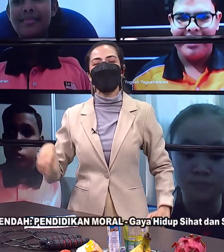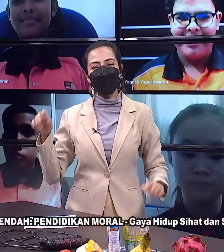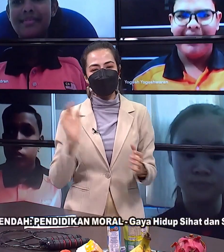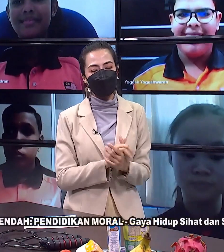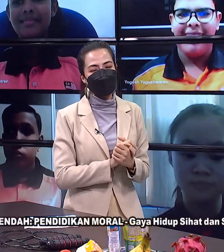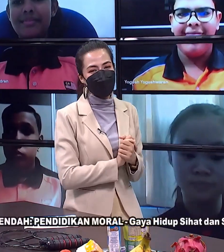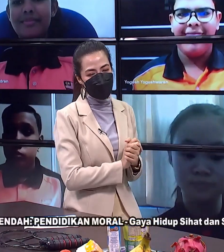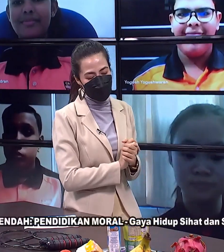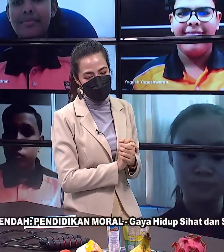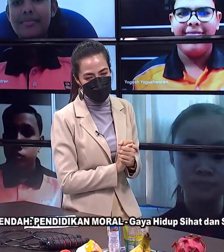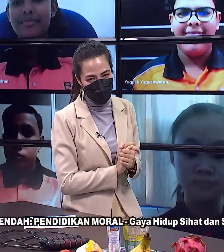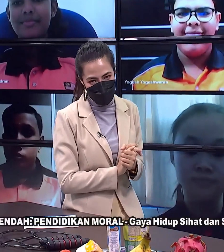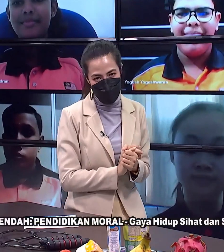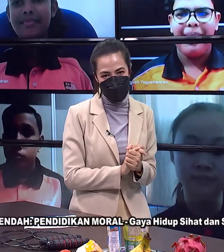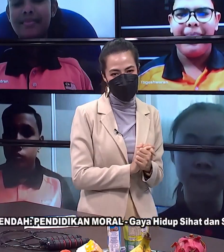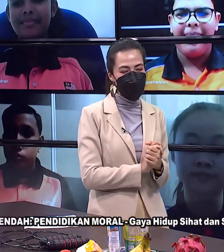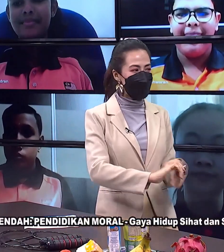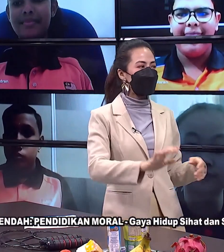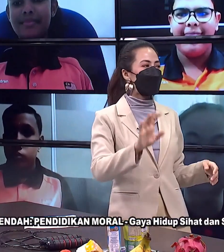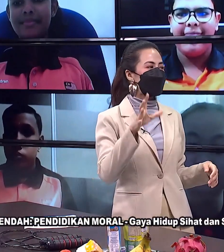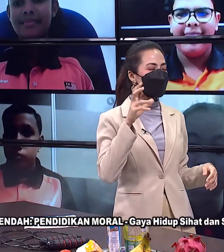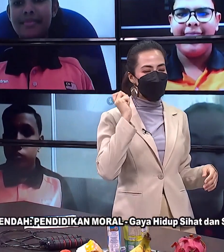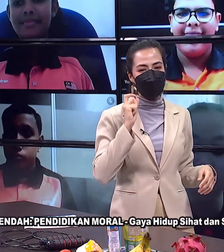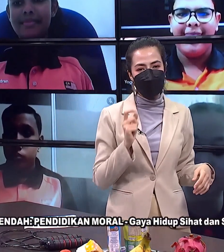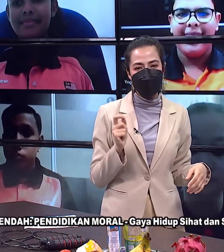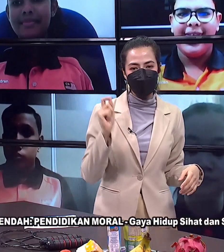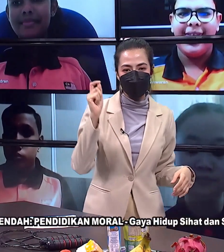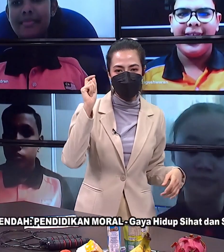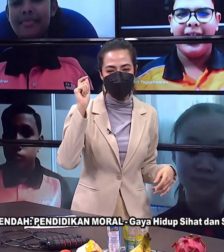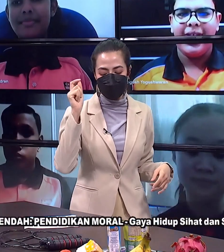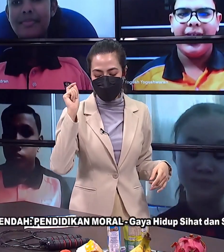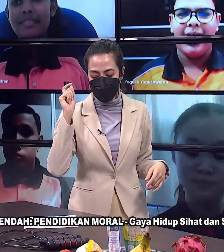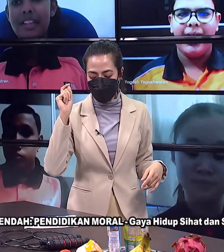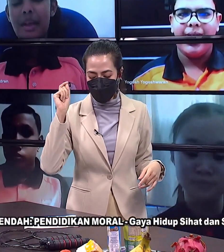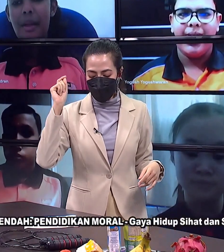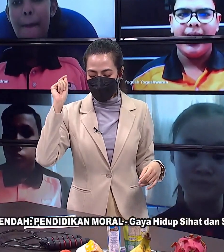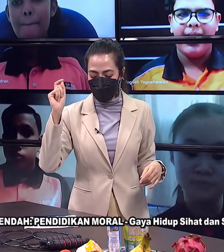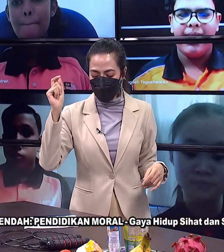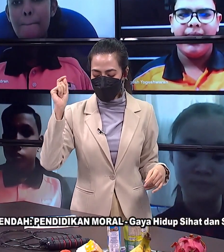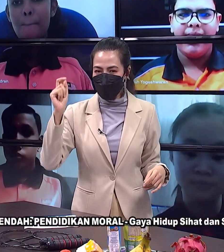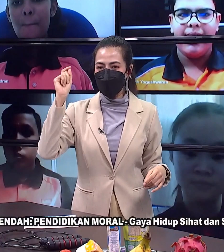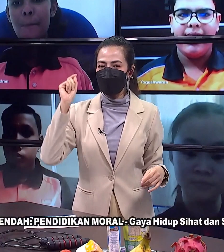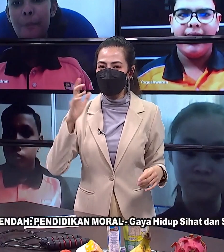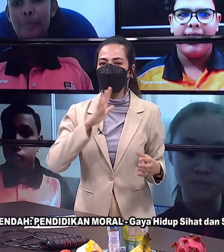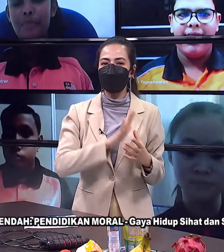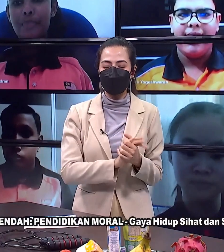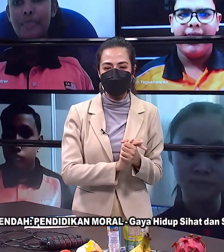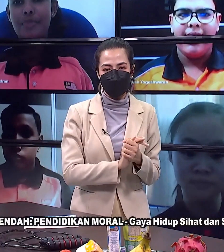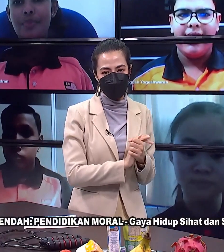Dalam Teras Didik TV KPM. Ya, hari ini kita belajar topiknya gaya hidup sihat dan selamat untuk